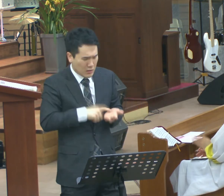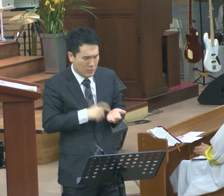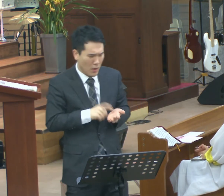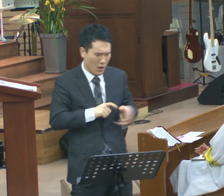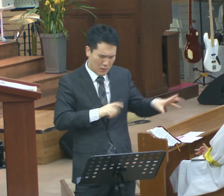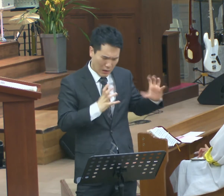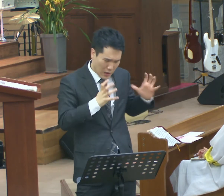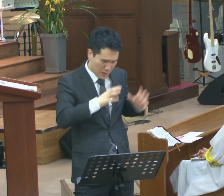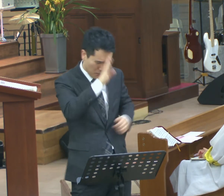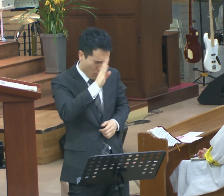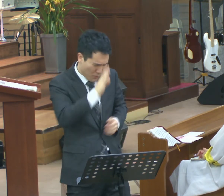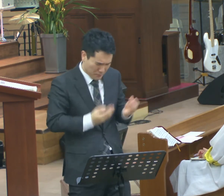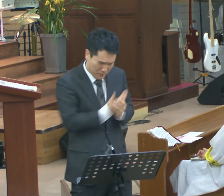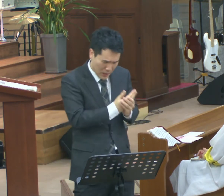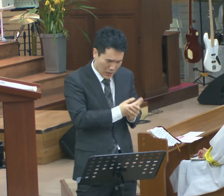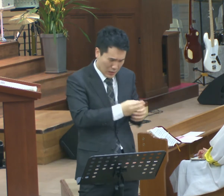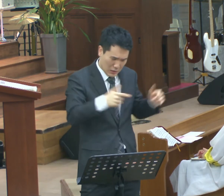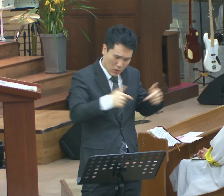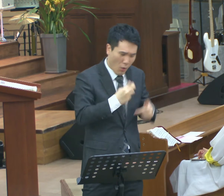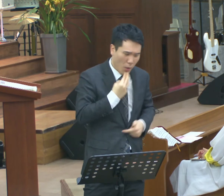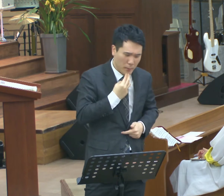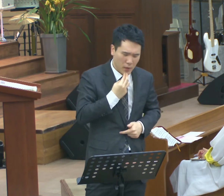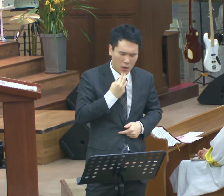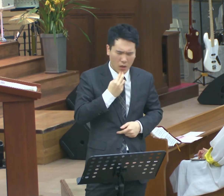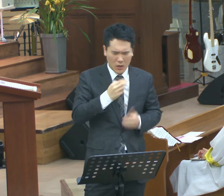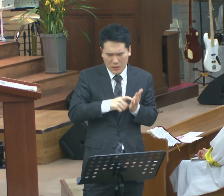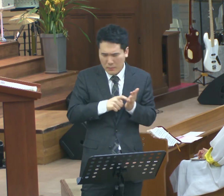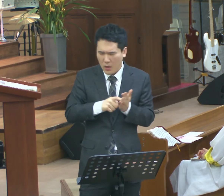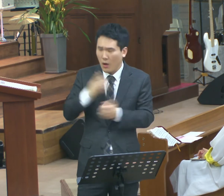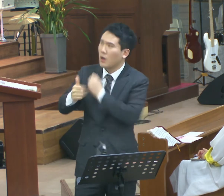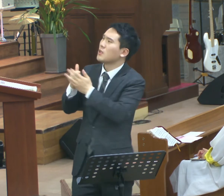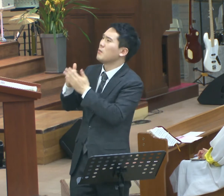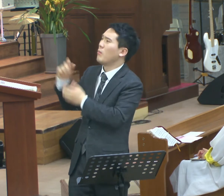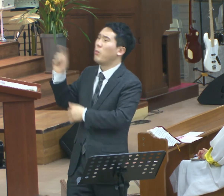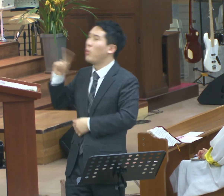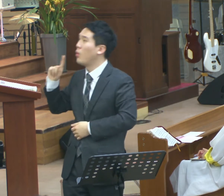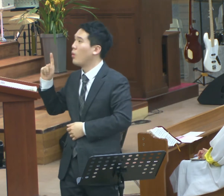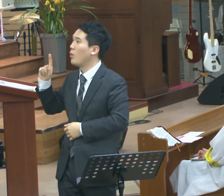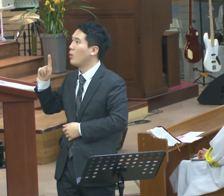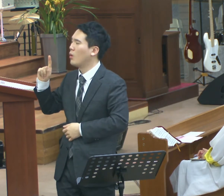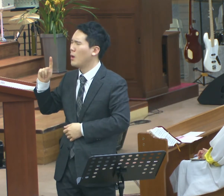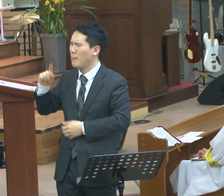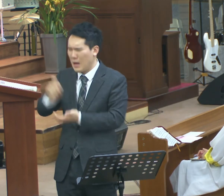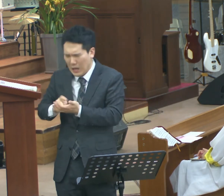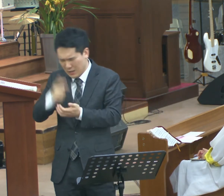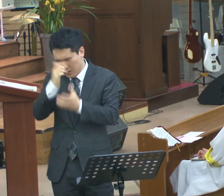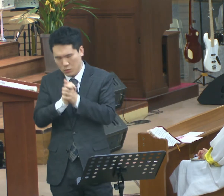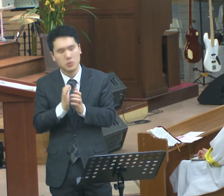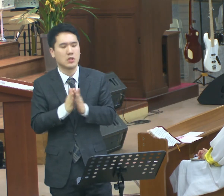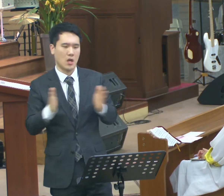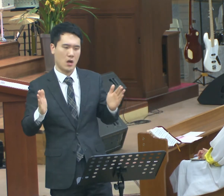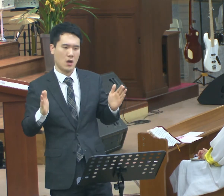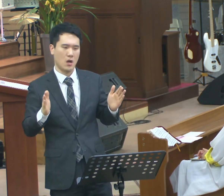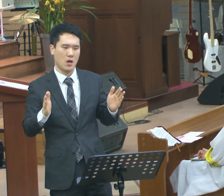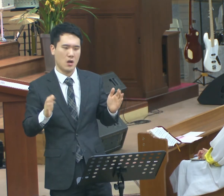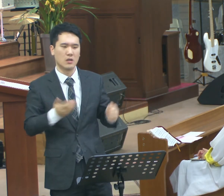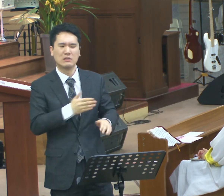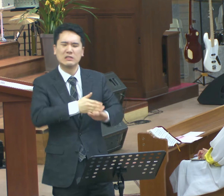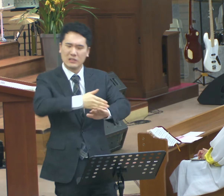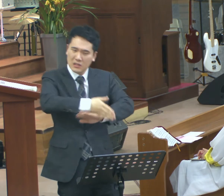뭐예요? 이러면서 이제 기도를 시작하는 거예요. 기도가 그래요. 오늘 제자들도 대시까지는